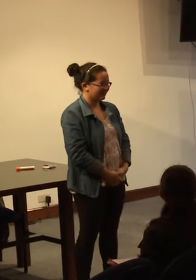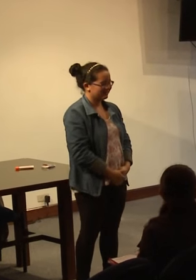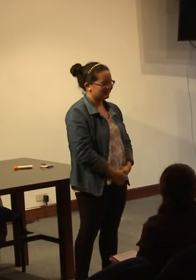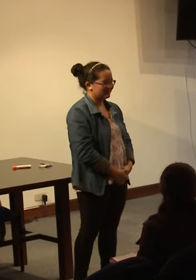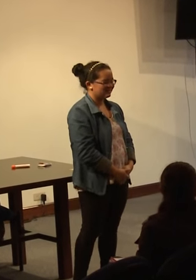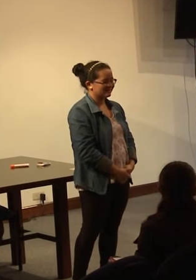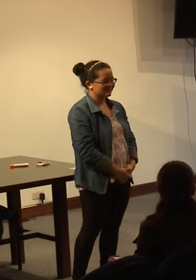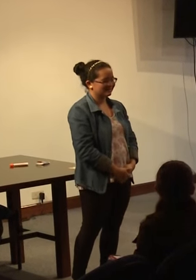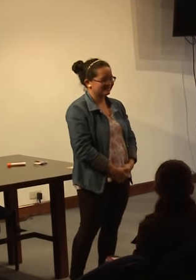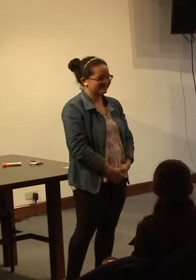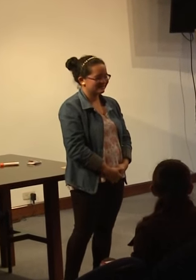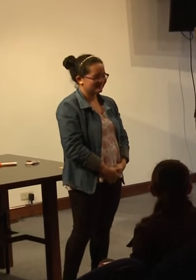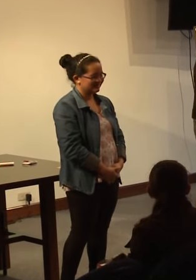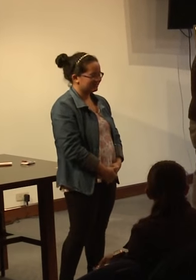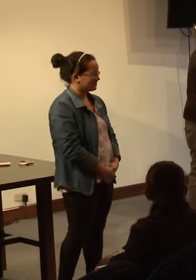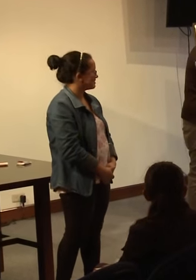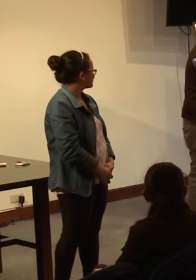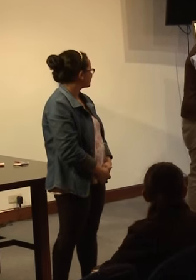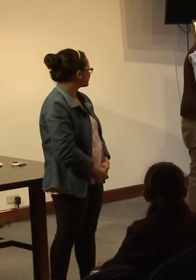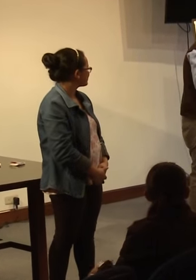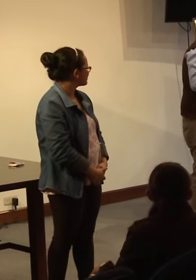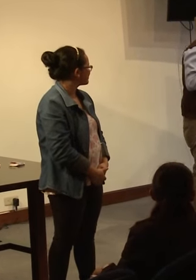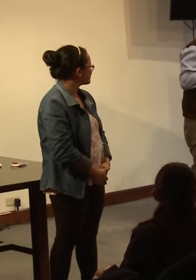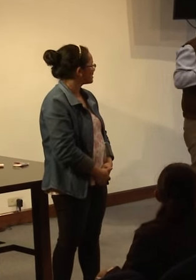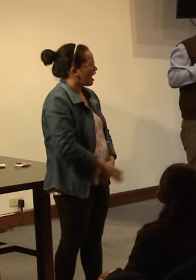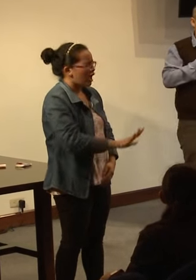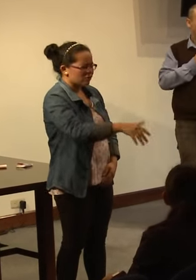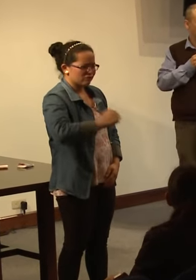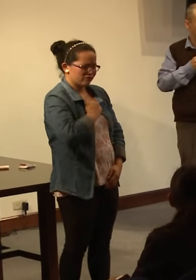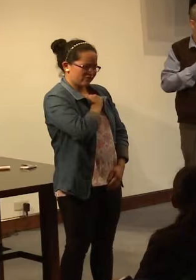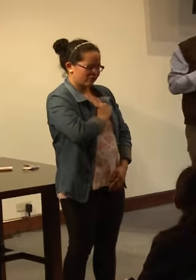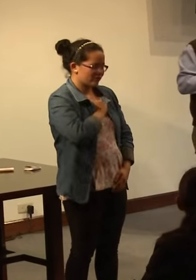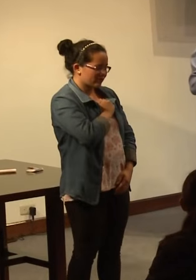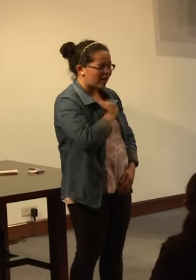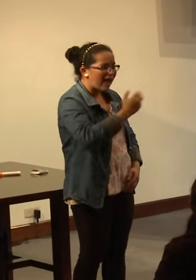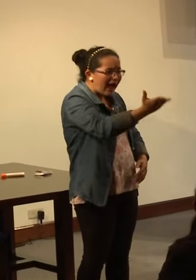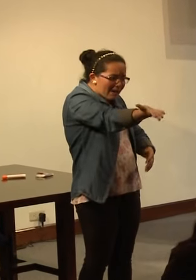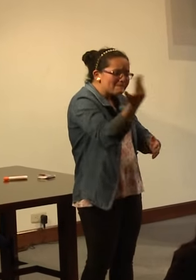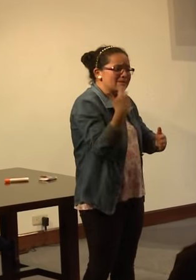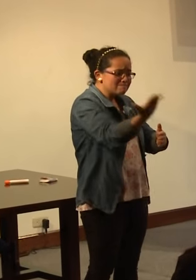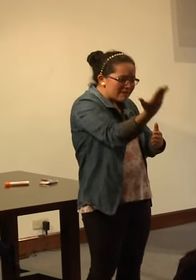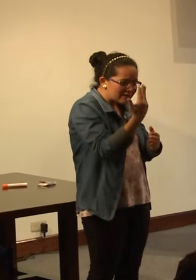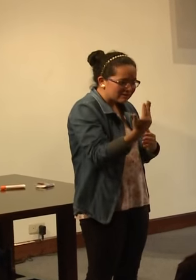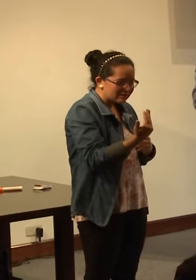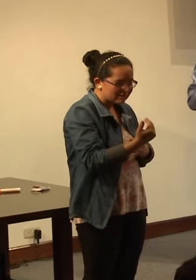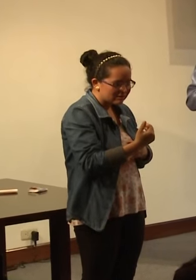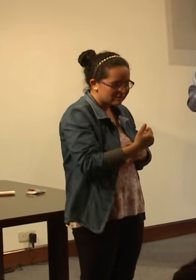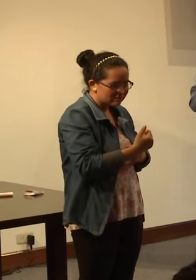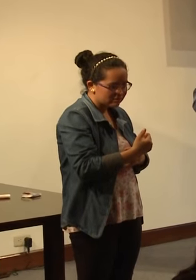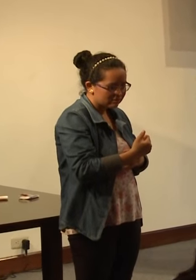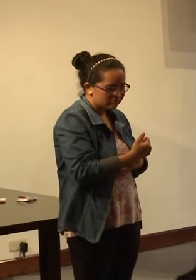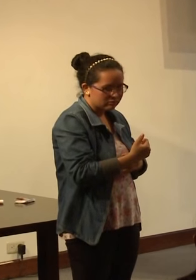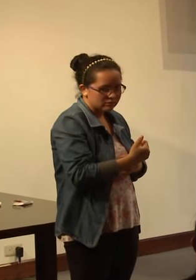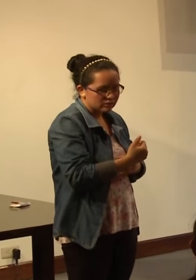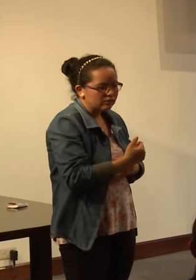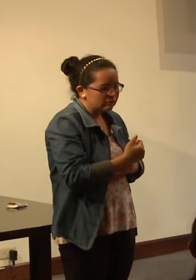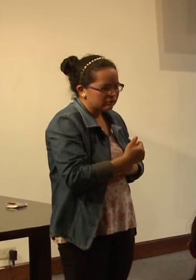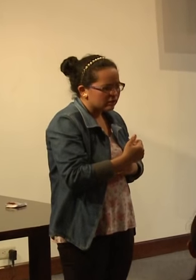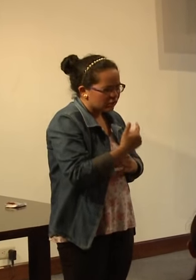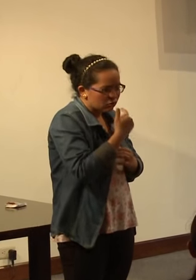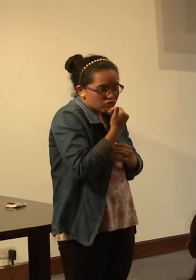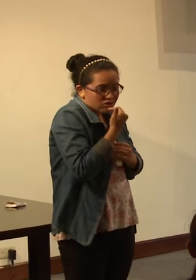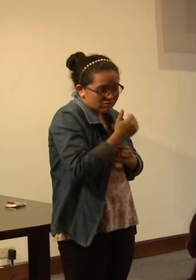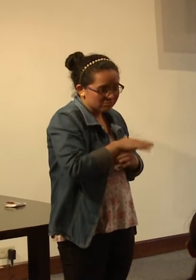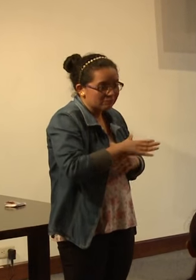¿Saben qué? Les voy a pedir un favor. Necesito que los que están atrás se hagan aquí adelante. porque voy a utilizar aquí el tablero por una cosa, pero necesito que estén aquí cerquita a